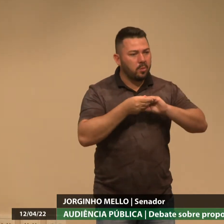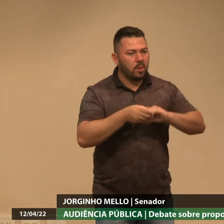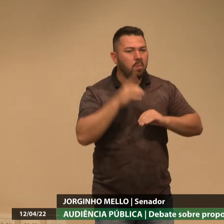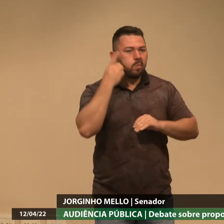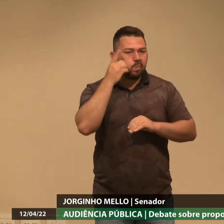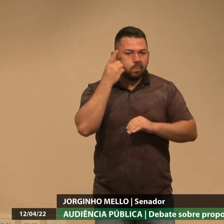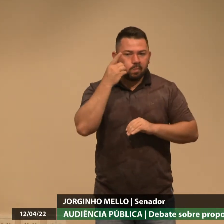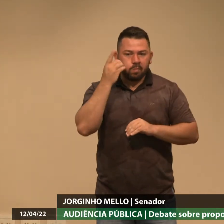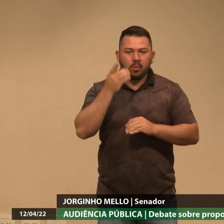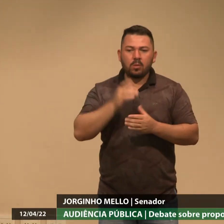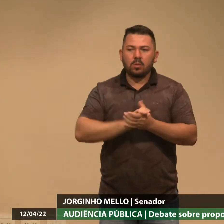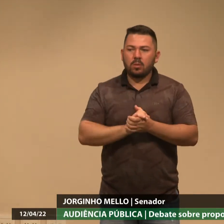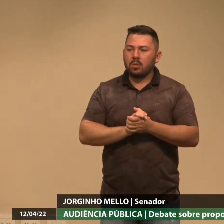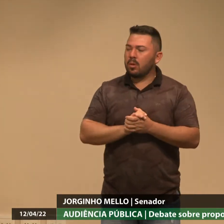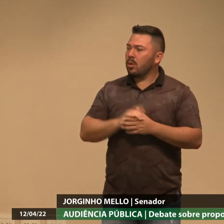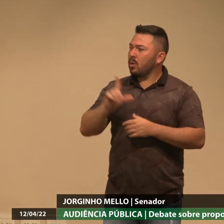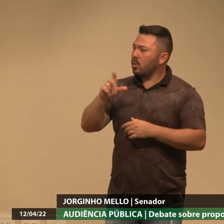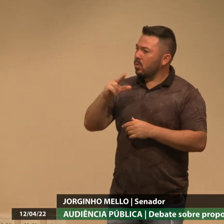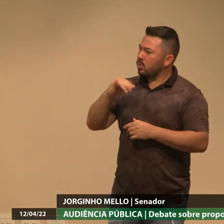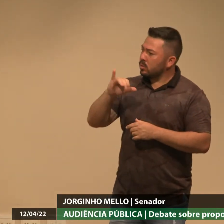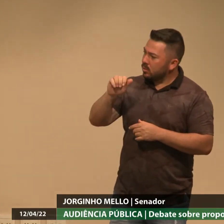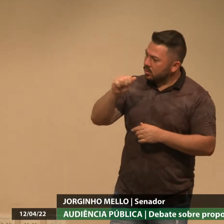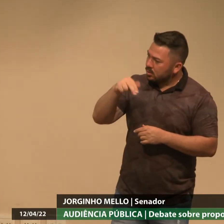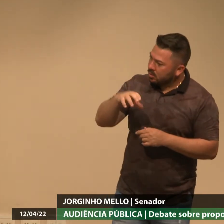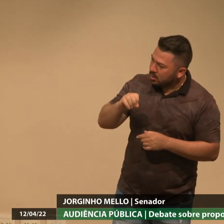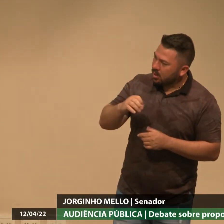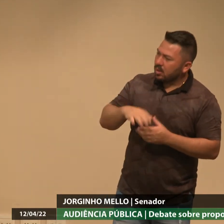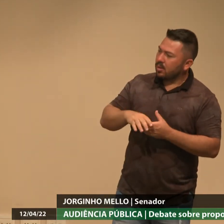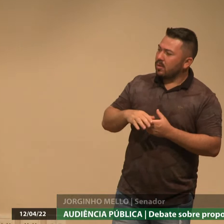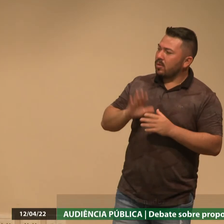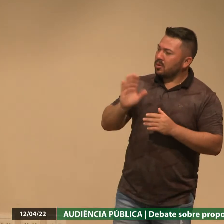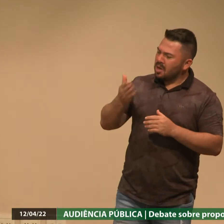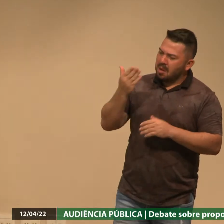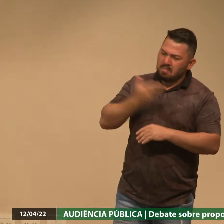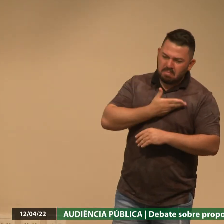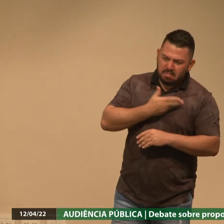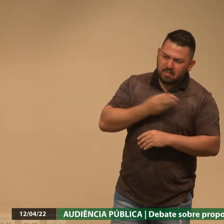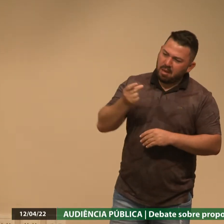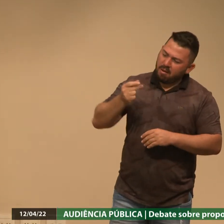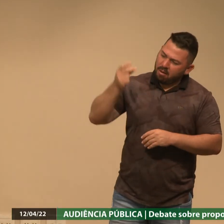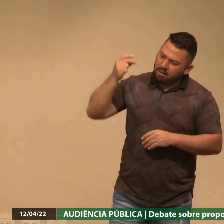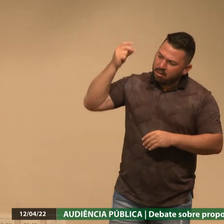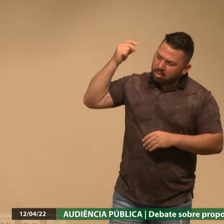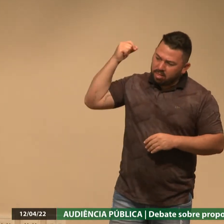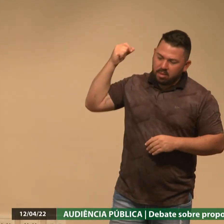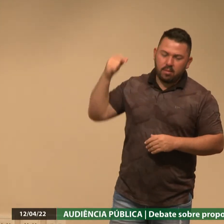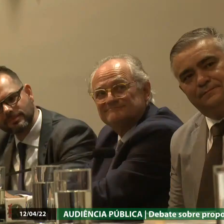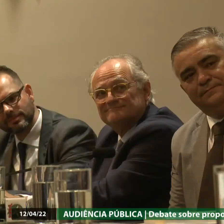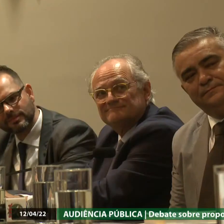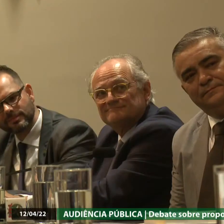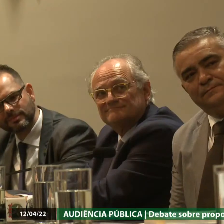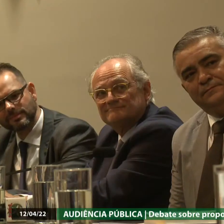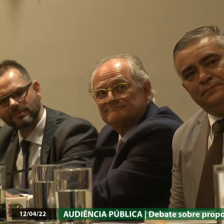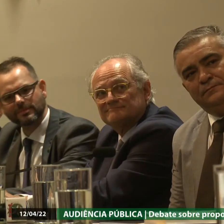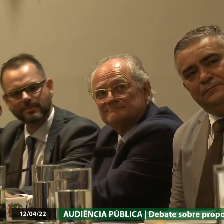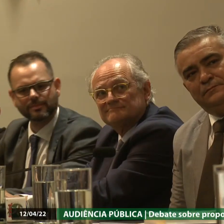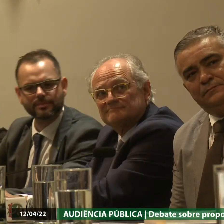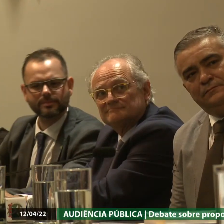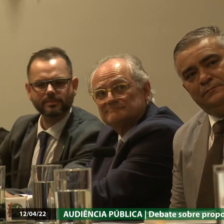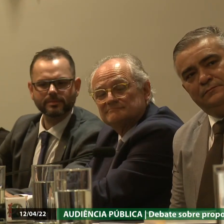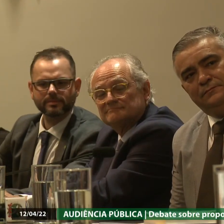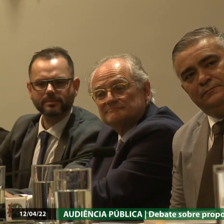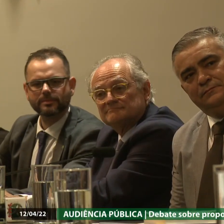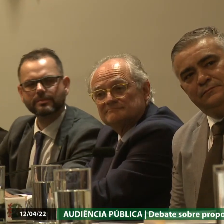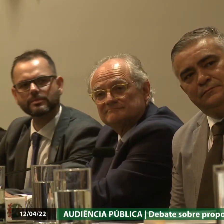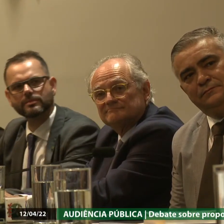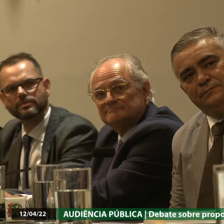Deputado Vicente caropreso querido amigo velho amigo é que eu tenho por ele grande estima o